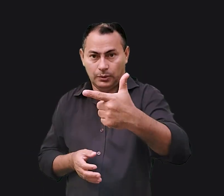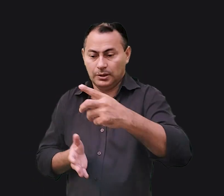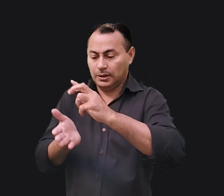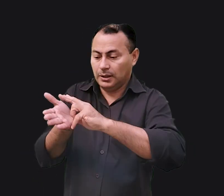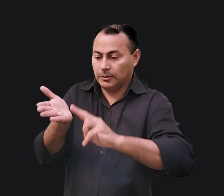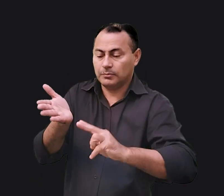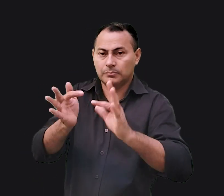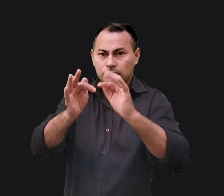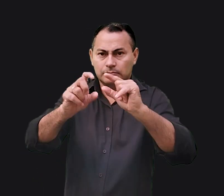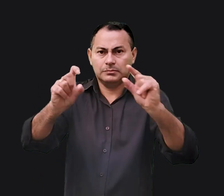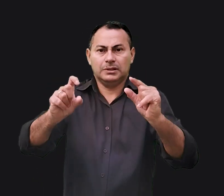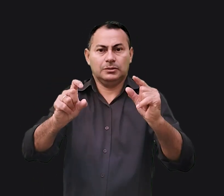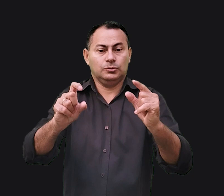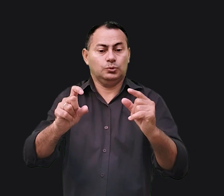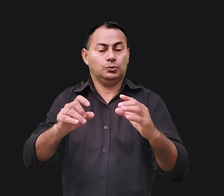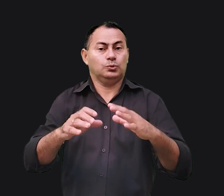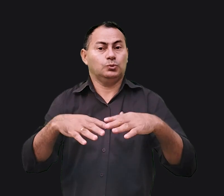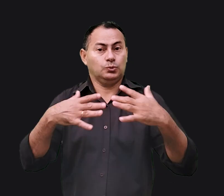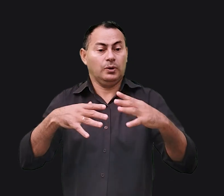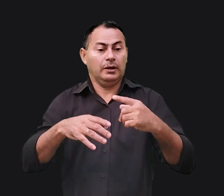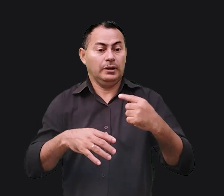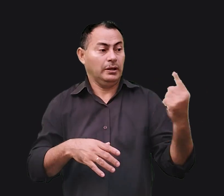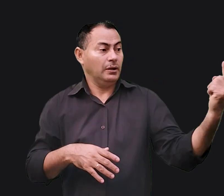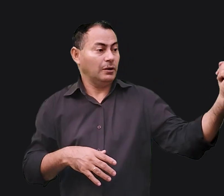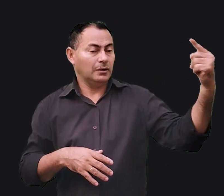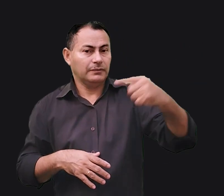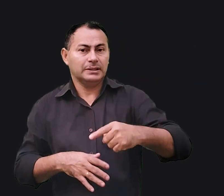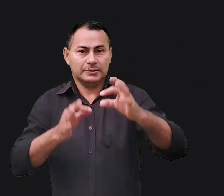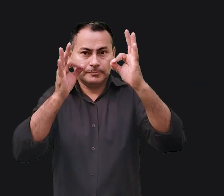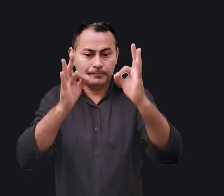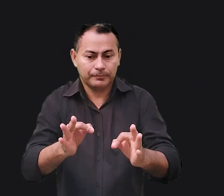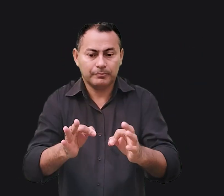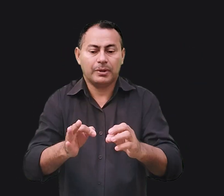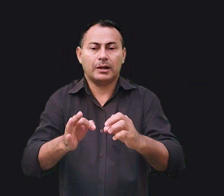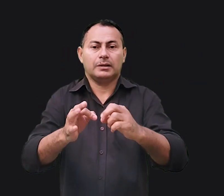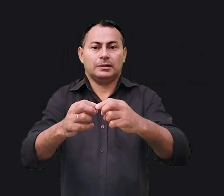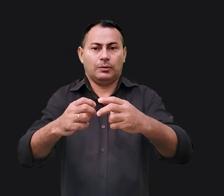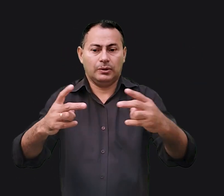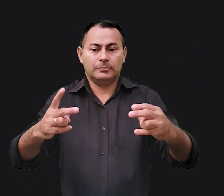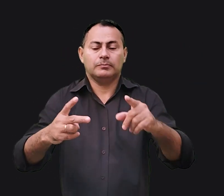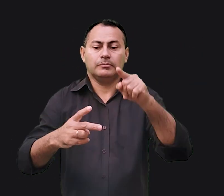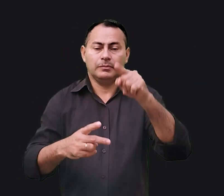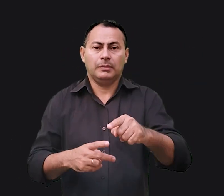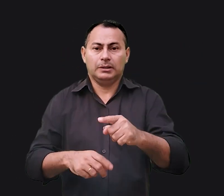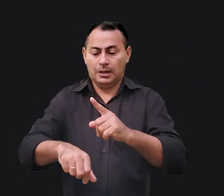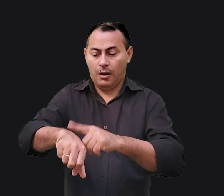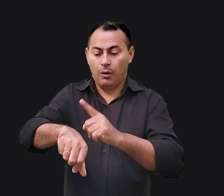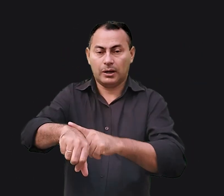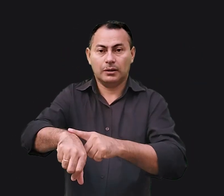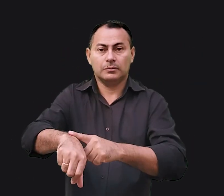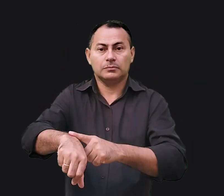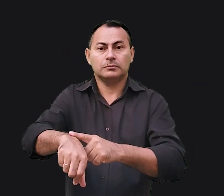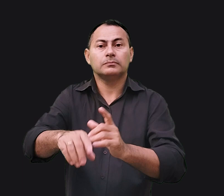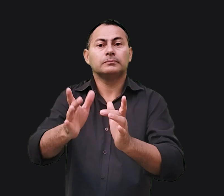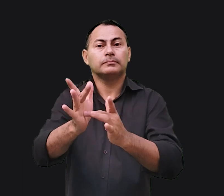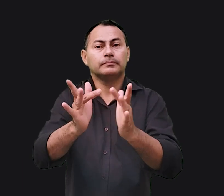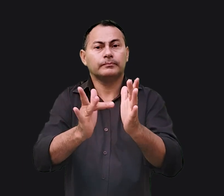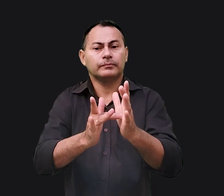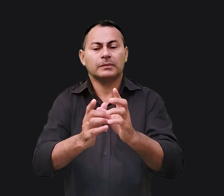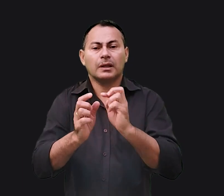lemos uma frase marcante. Eu vim exatamente para isto, para esta hora. Jesus estava se